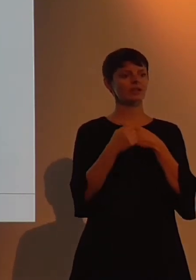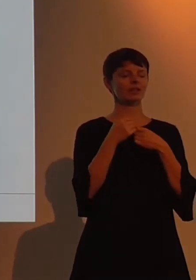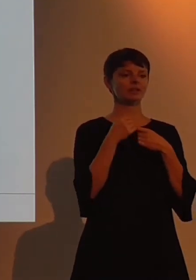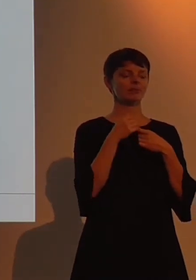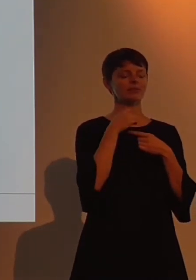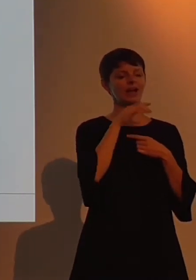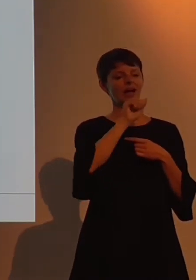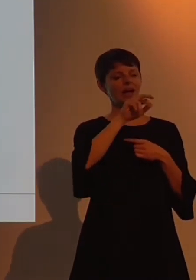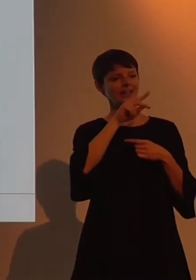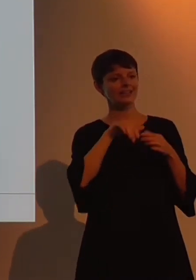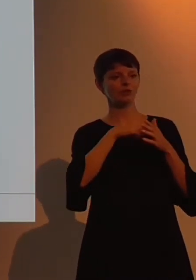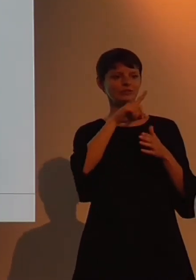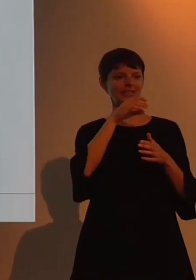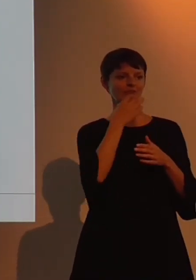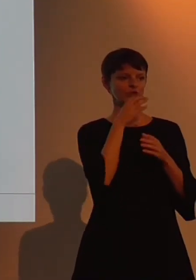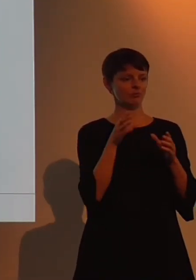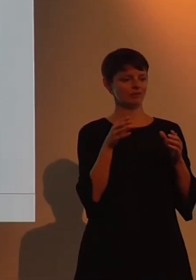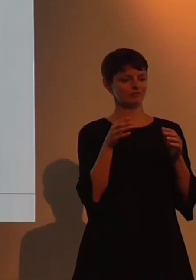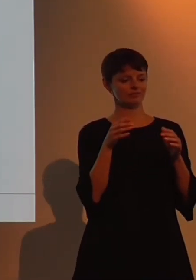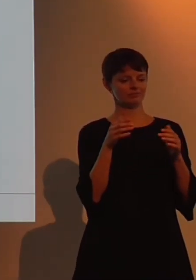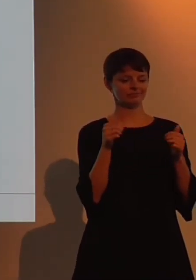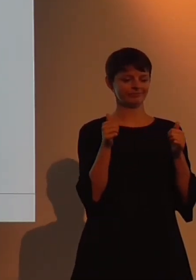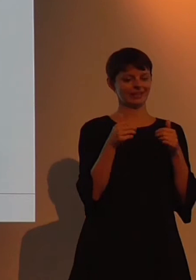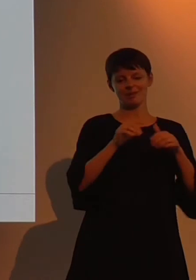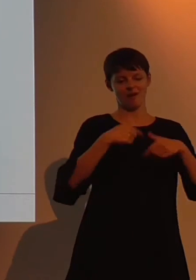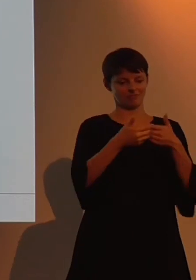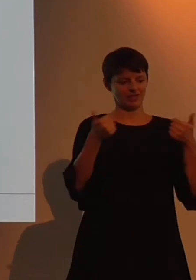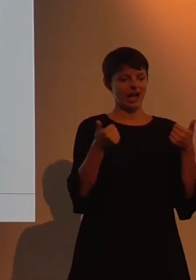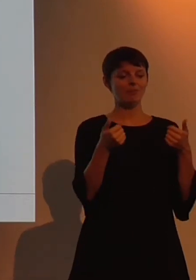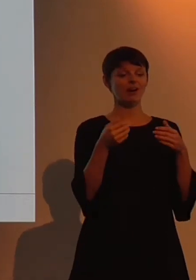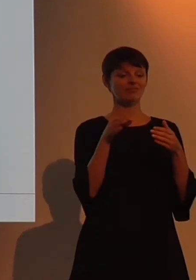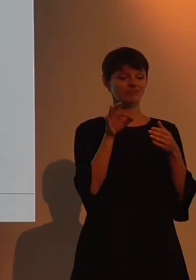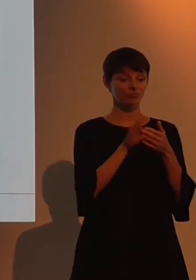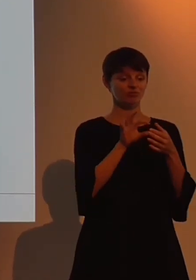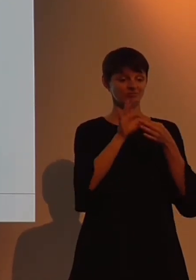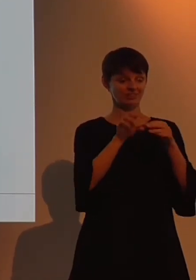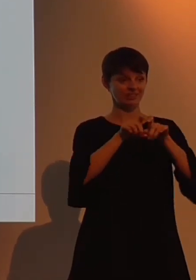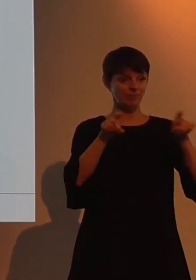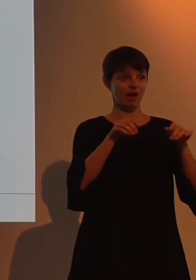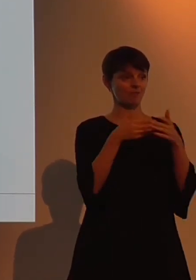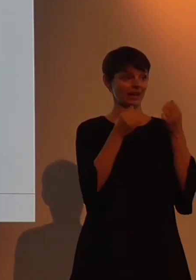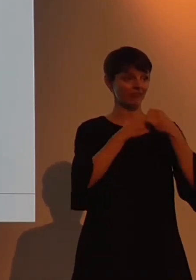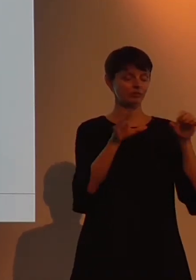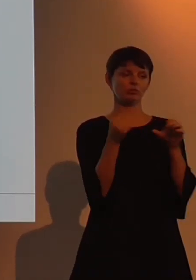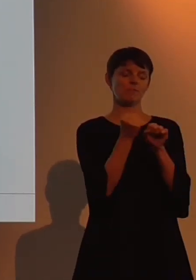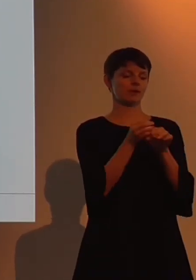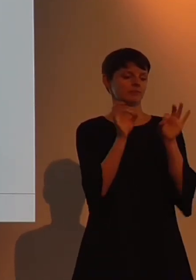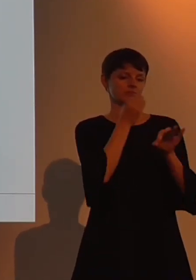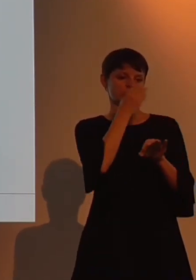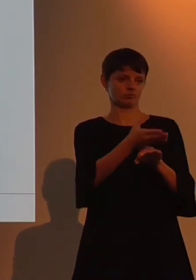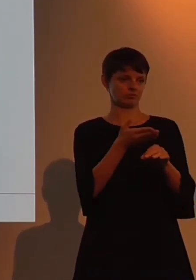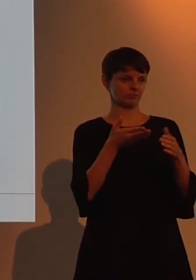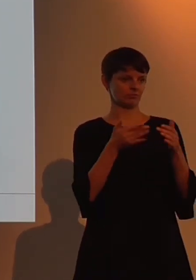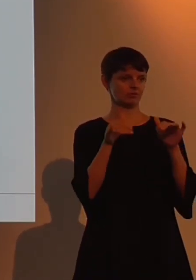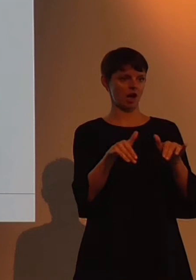mal ARD und das ZDF trennen, aber in puncto Barrierefreiheit ist die Zusammenarbeit der Sender doch schon auch vorhanden. Wir haben dem